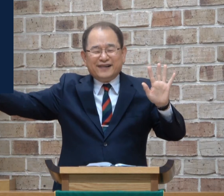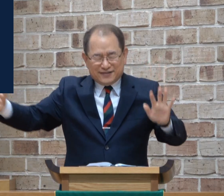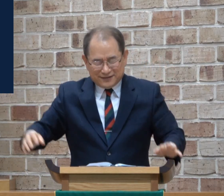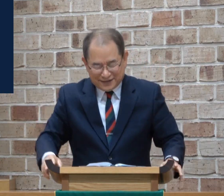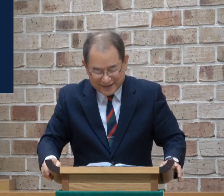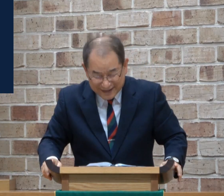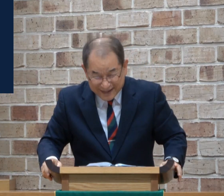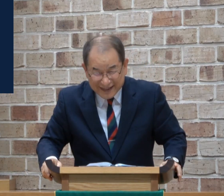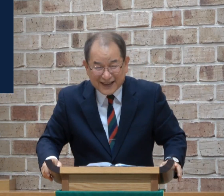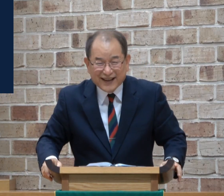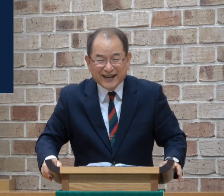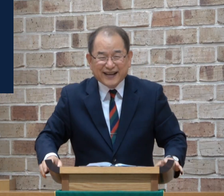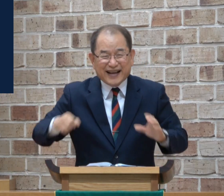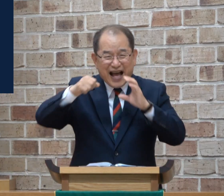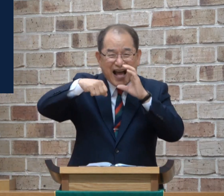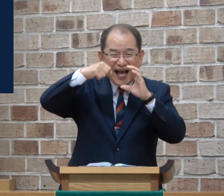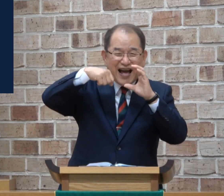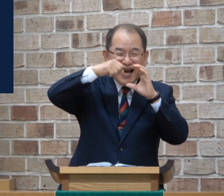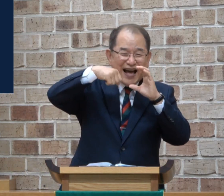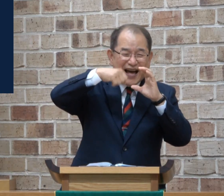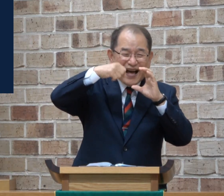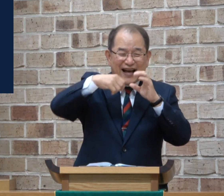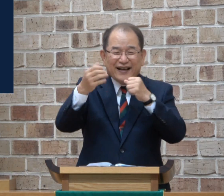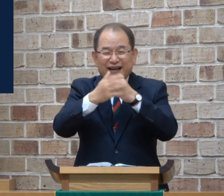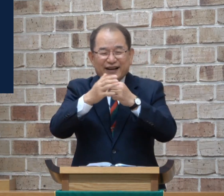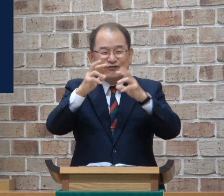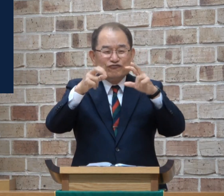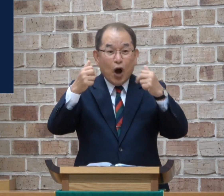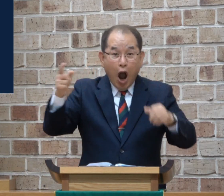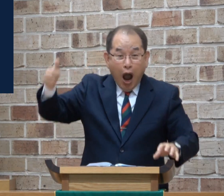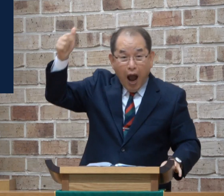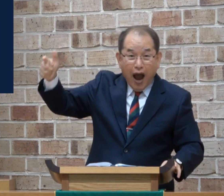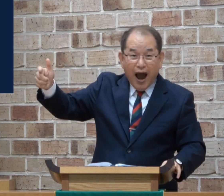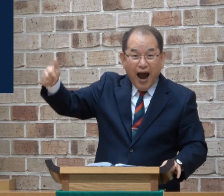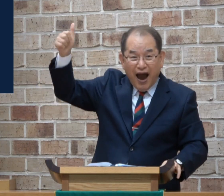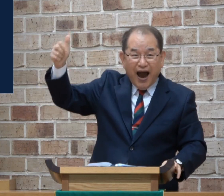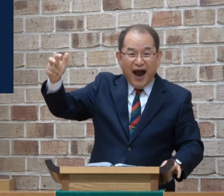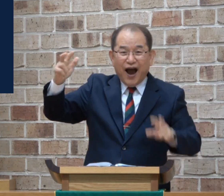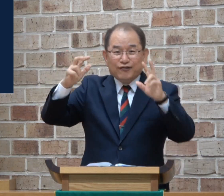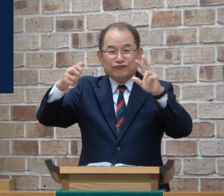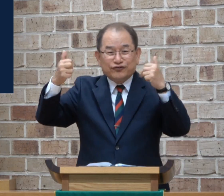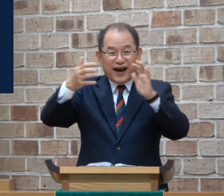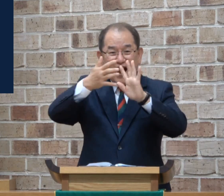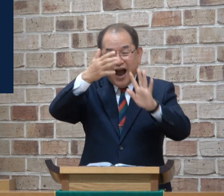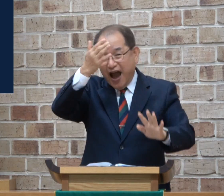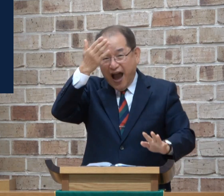합니다. 여기 가니까 무료로 머리를 잘라주더라 해가지고